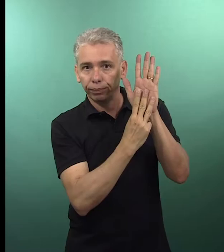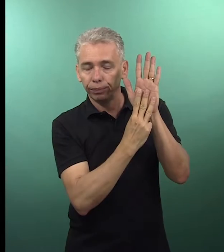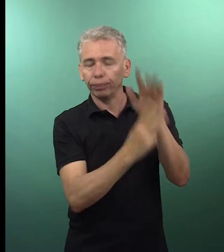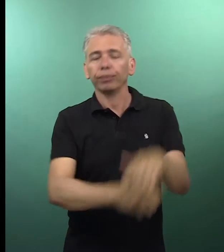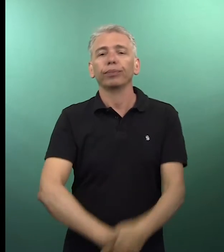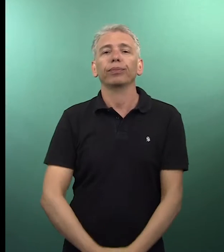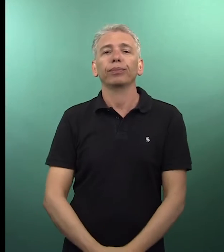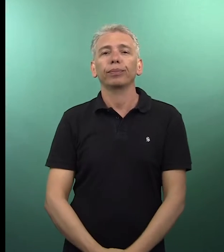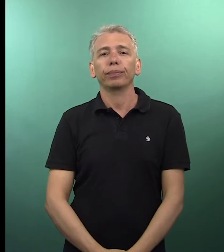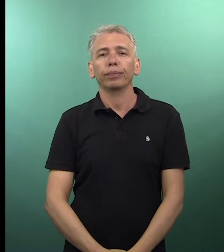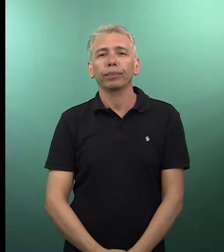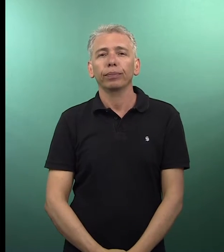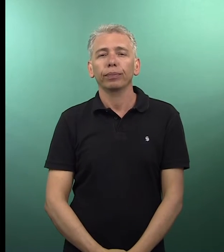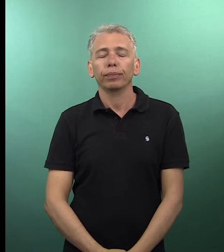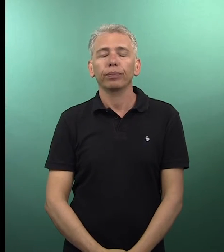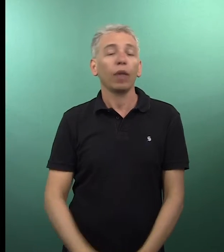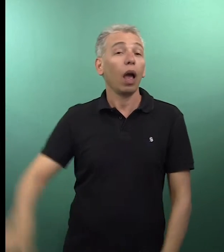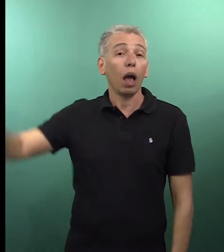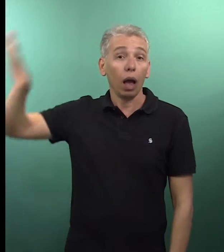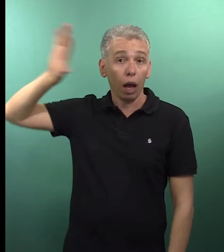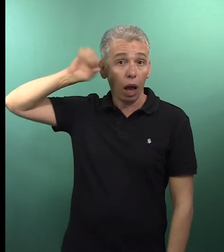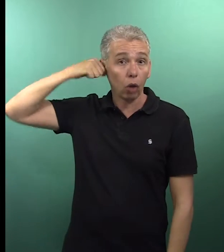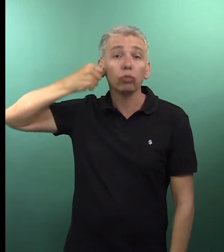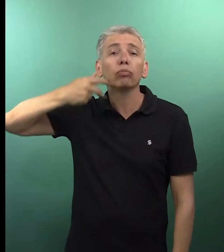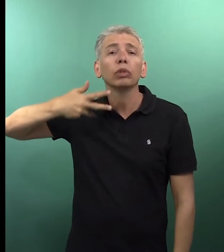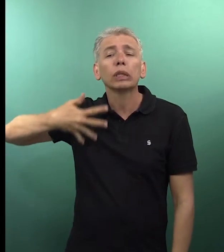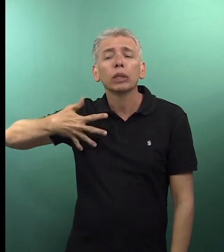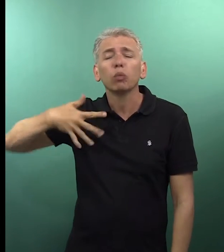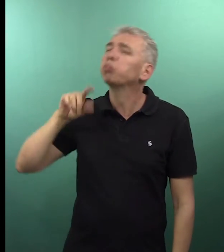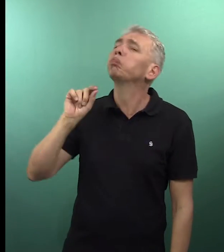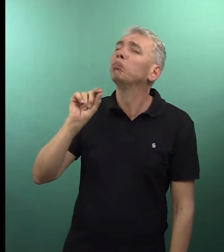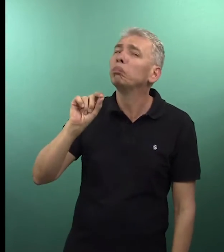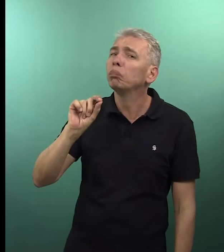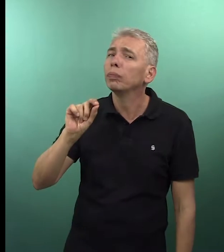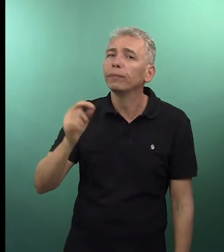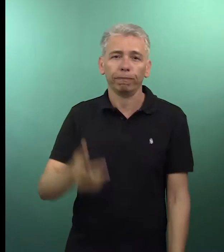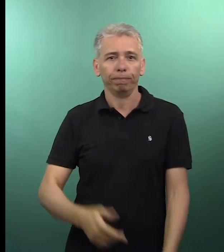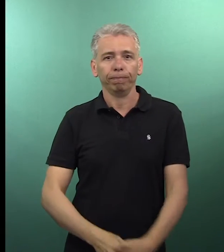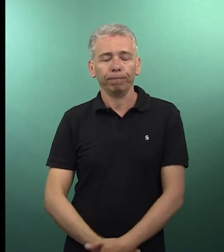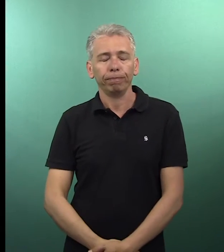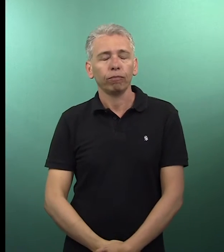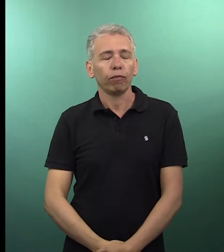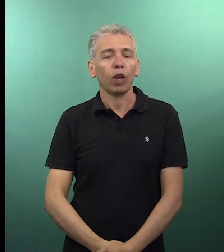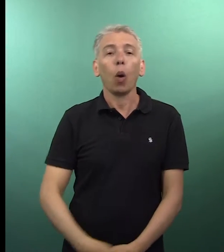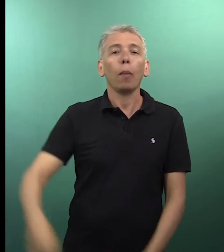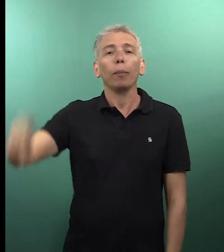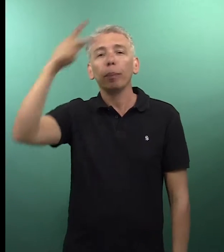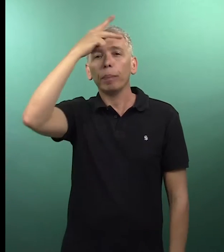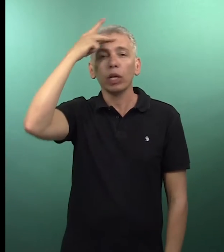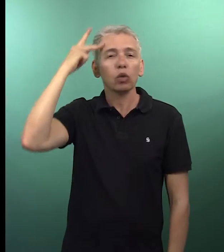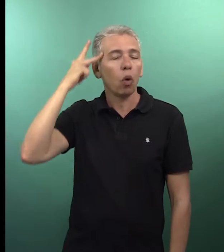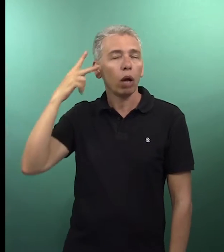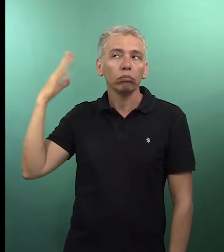de comunicação e de tecnologia da informação inciso 5 central de intermediação de comunicação